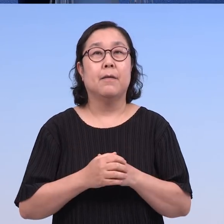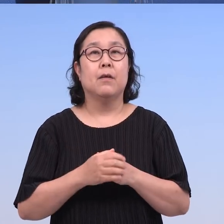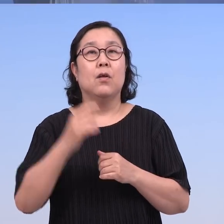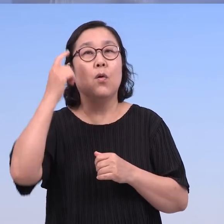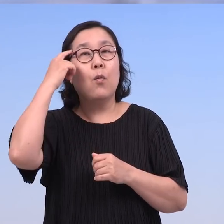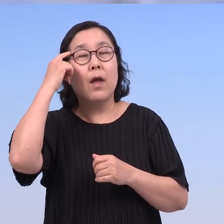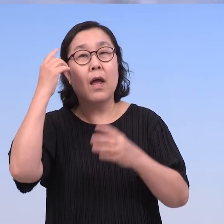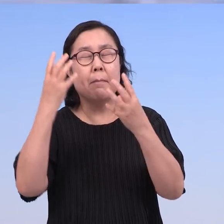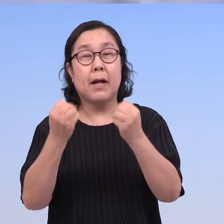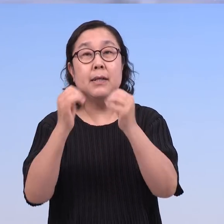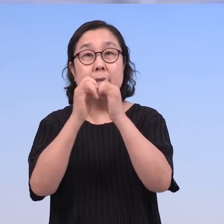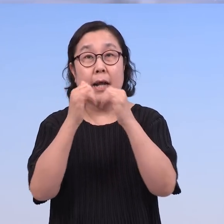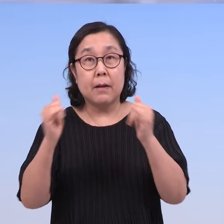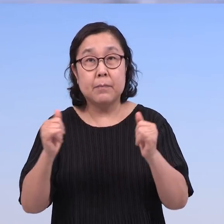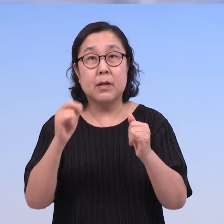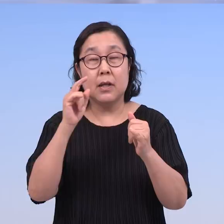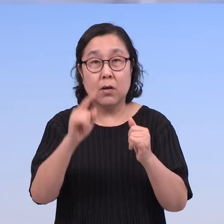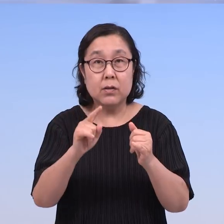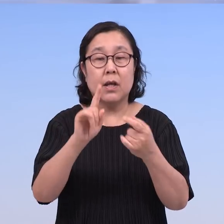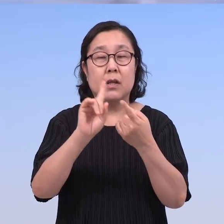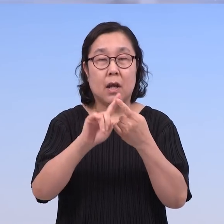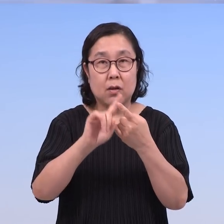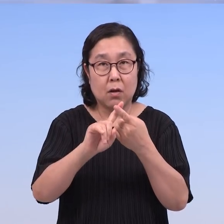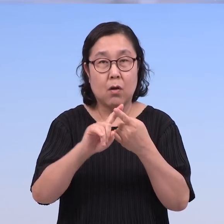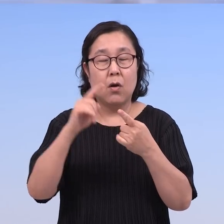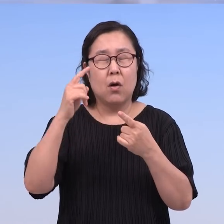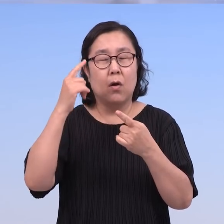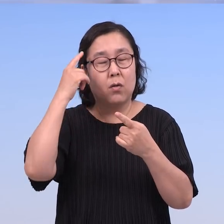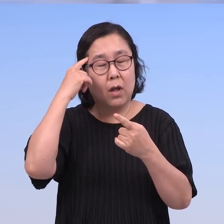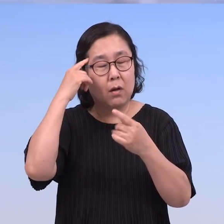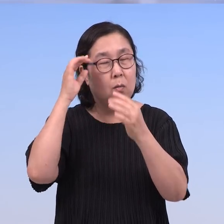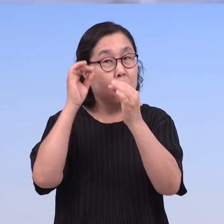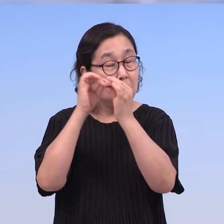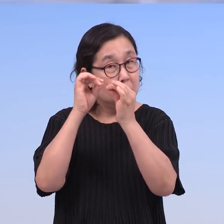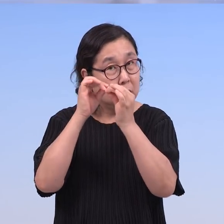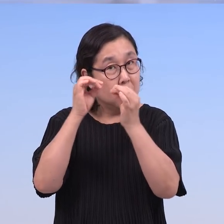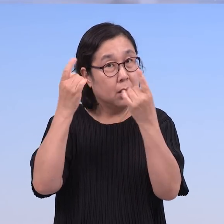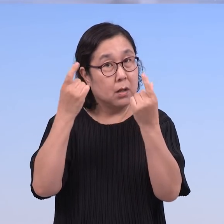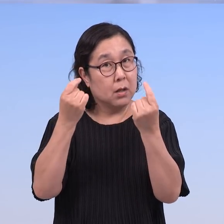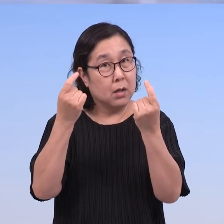들어보았습니다. 왜 많은 분들이 이 주제에 공감을 할까요?